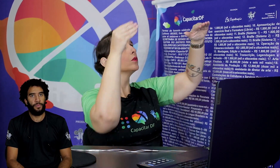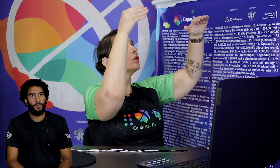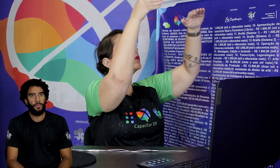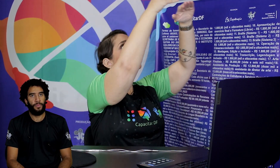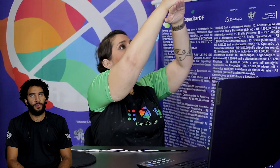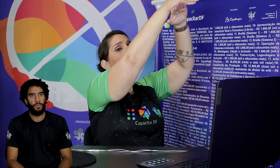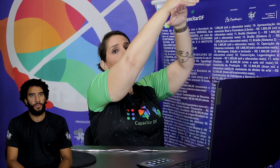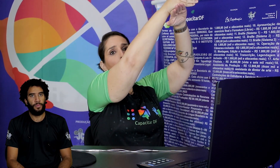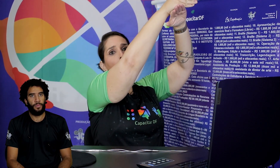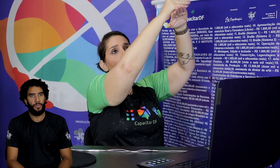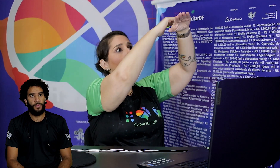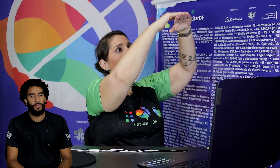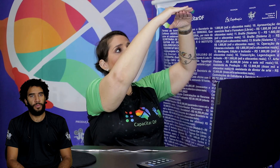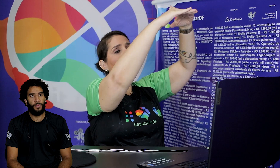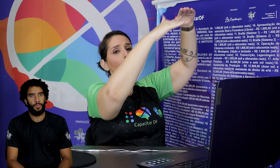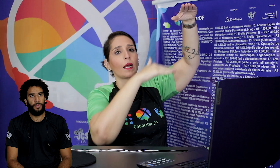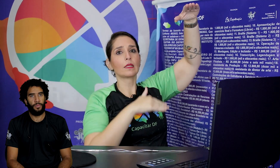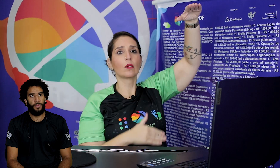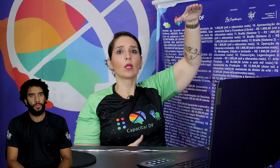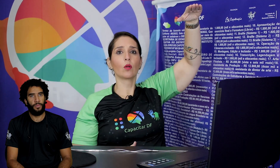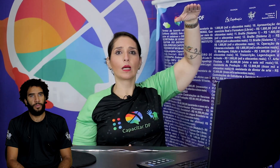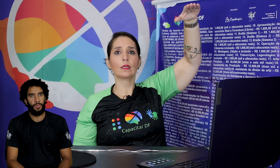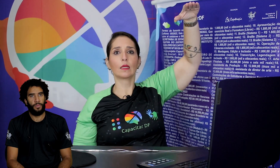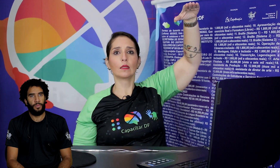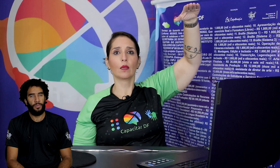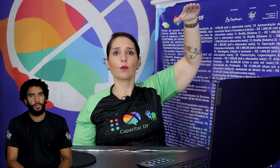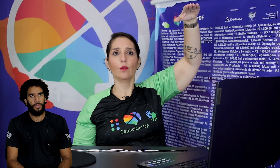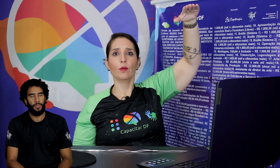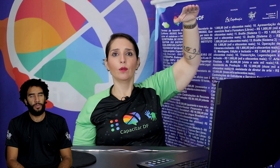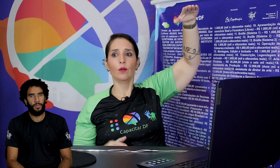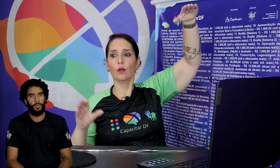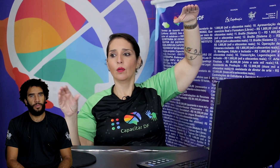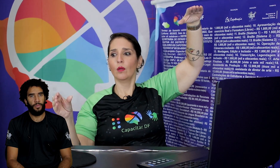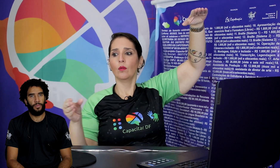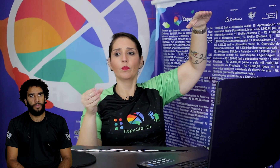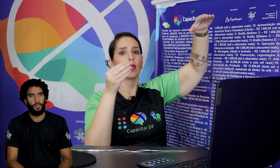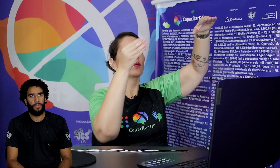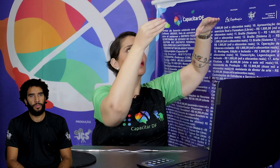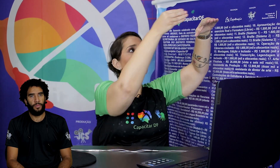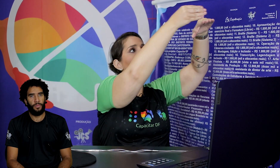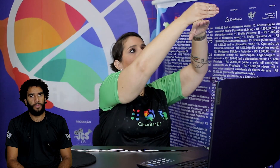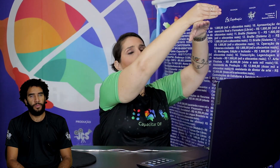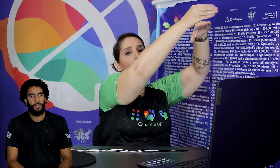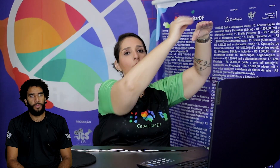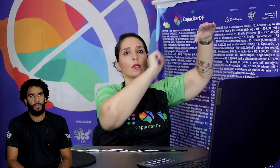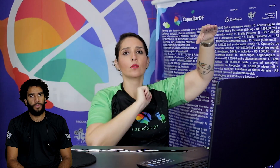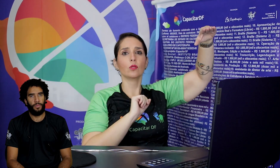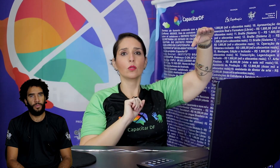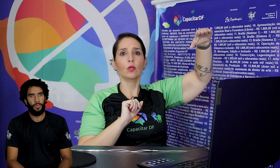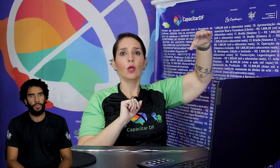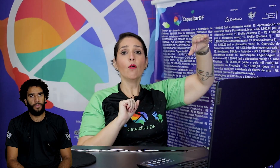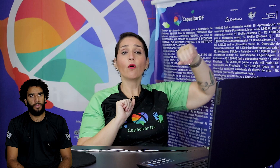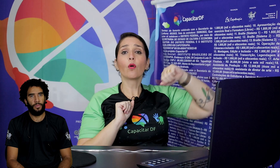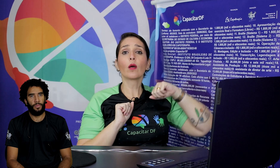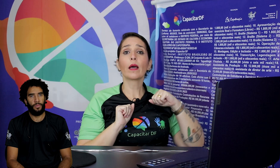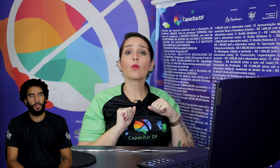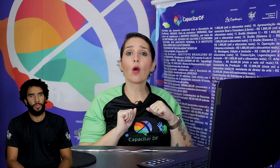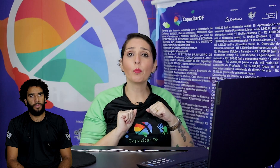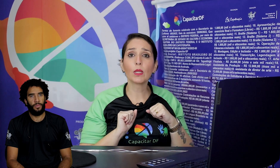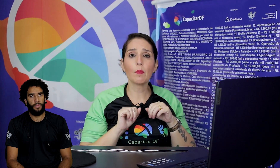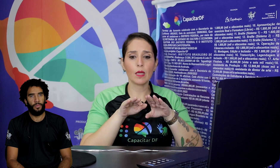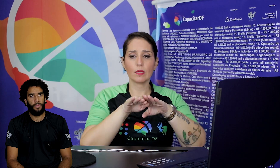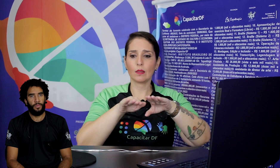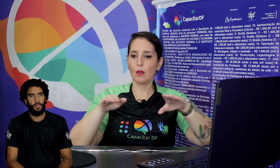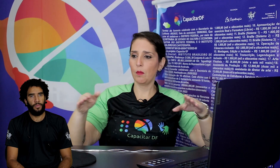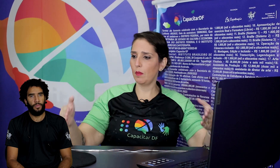estante. Ó a marcação da localização. Peguei o livro e coloquei na estante. Vou colocar um